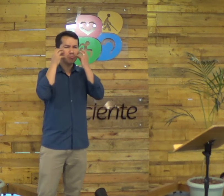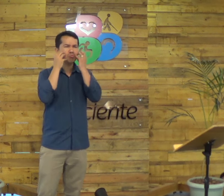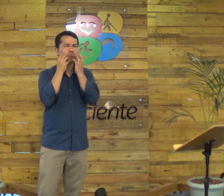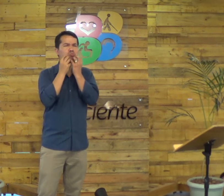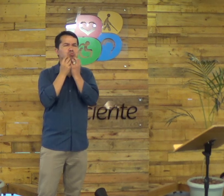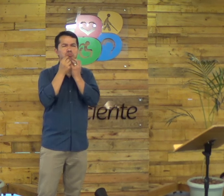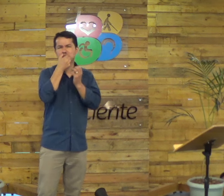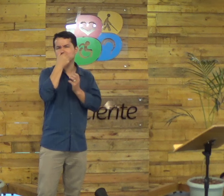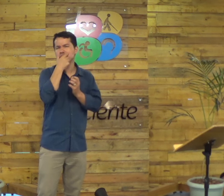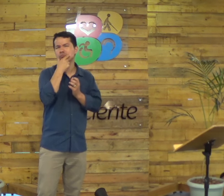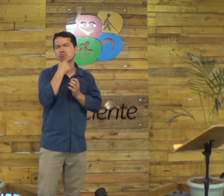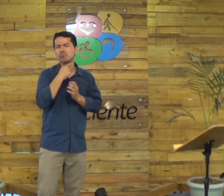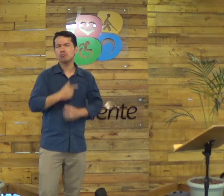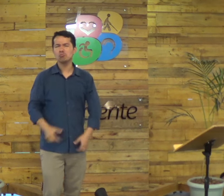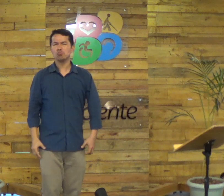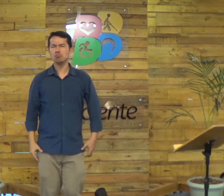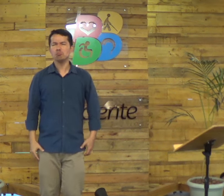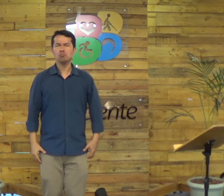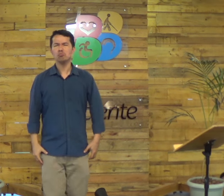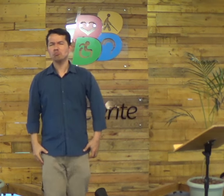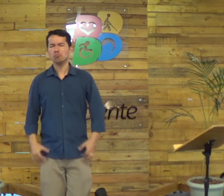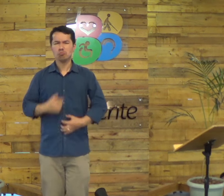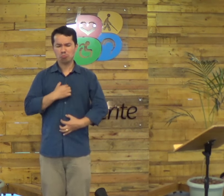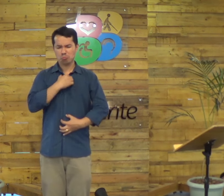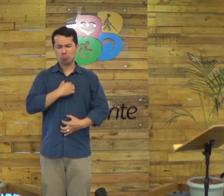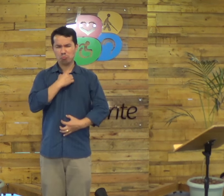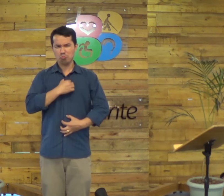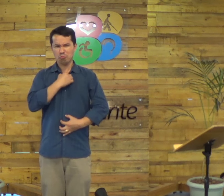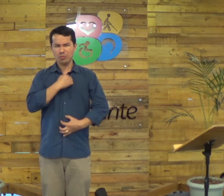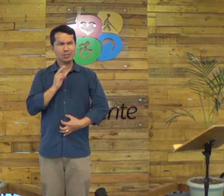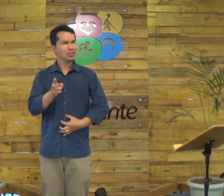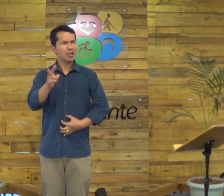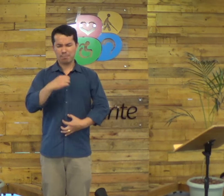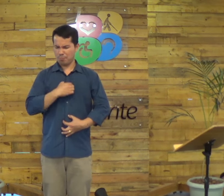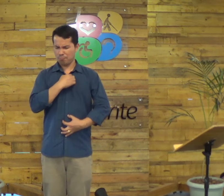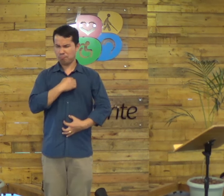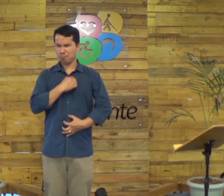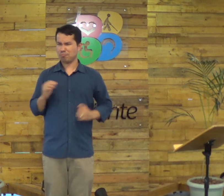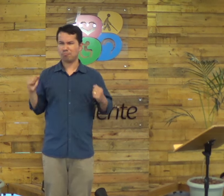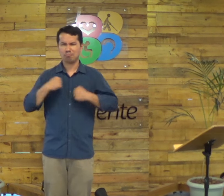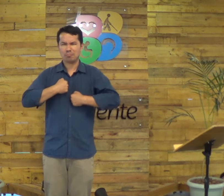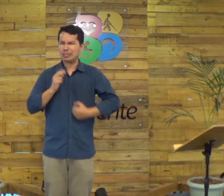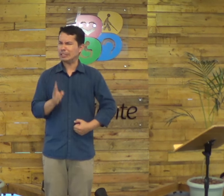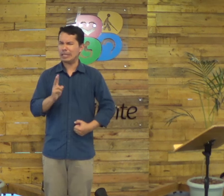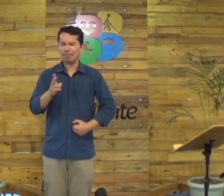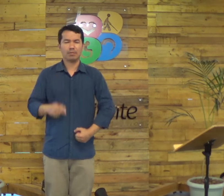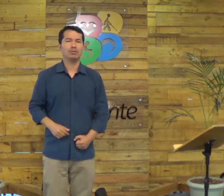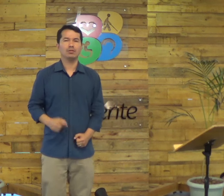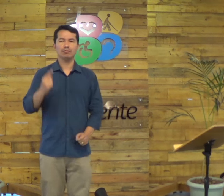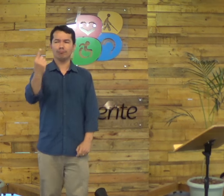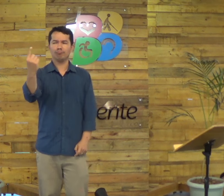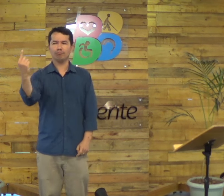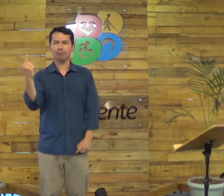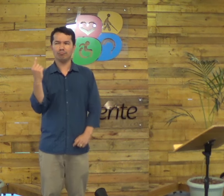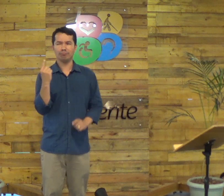um pastor Barbudinho, tem gente gravatada, sempre de gravar, sempre, sempre, porque ele gravado,